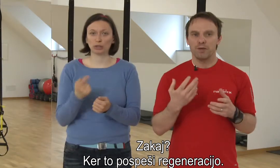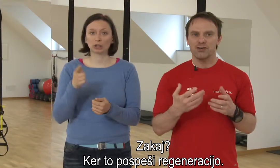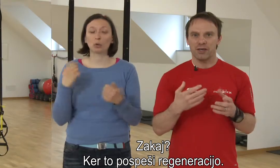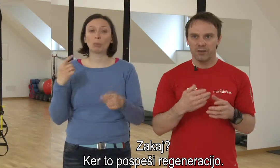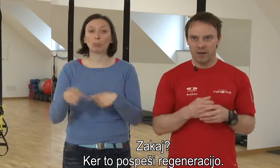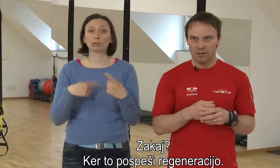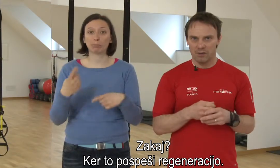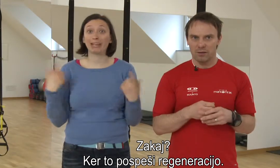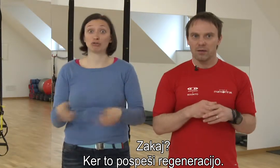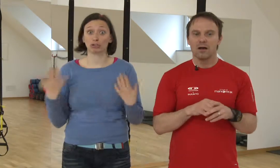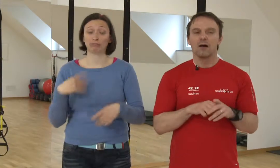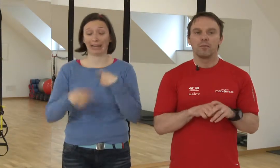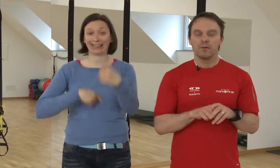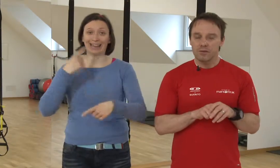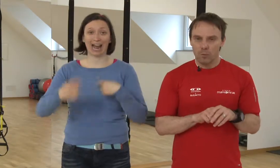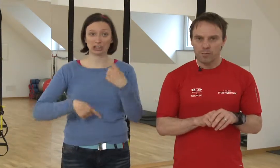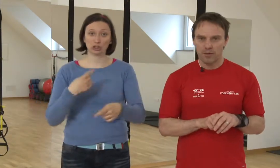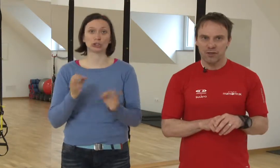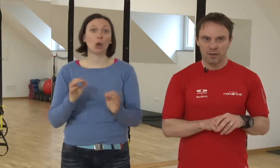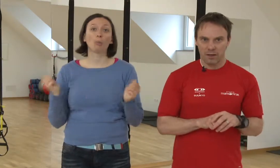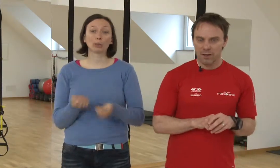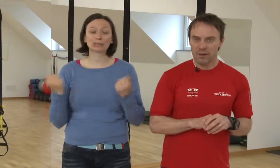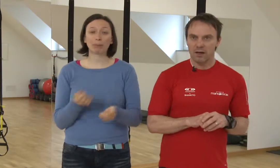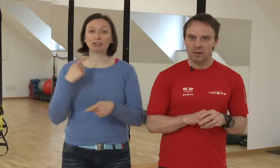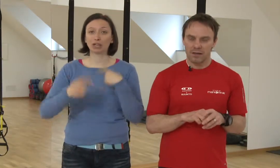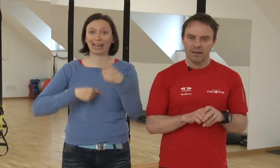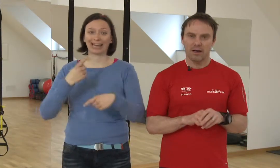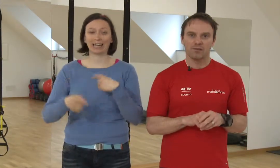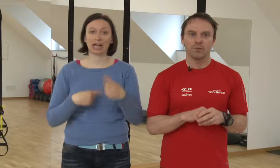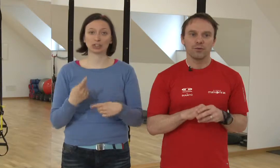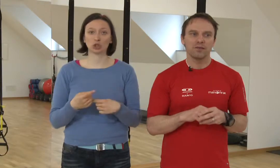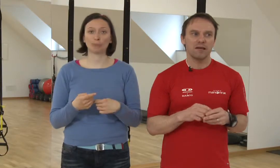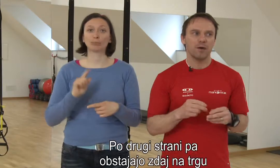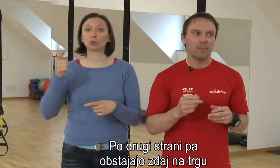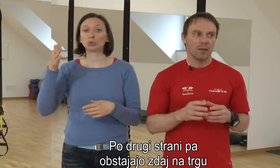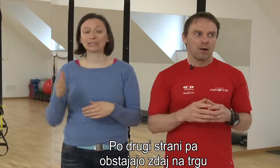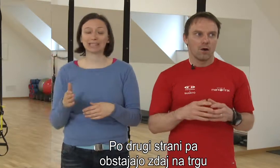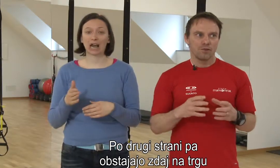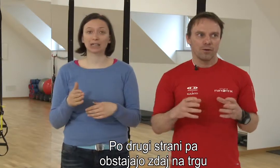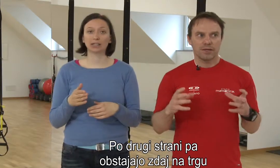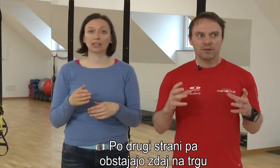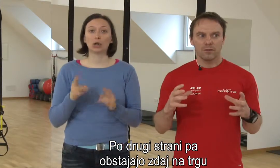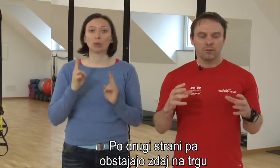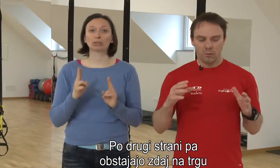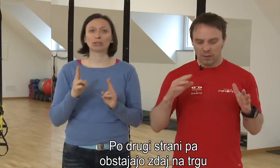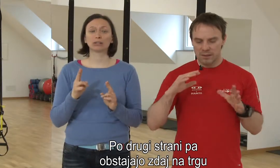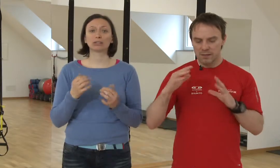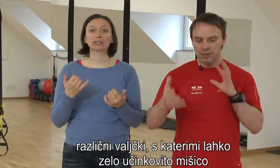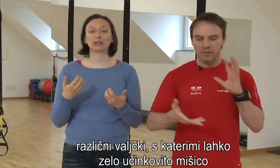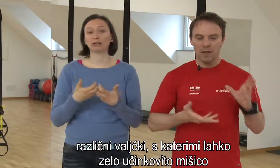pospeši regeneracijo. Zelo pospeši regeneracijo. Po drugi strani pa obstajajo zdaj na trgu različni